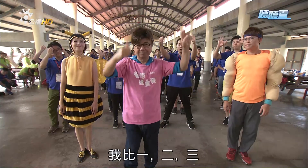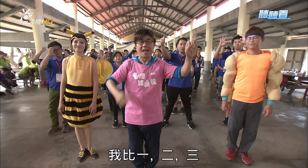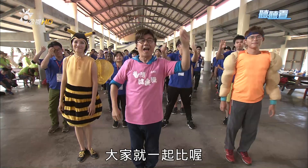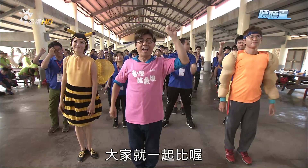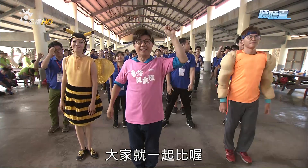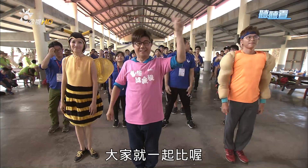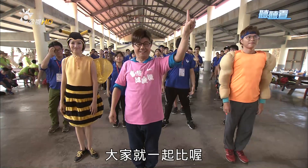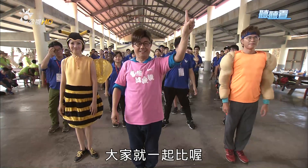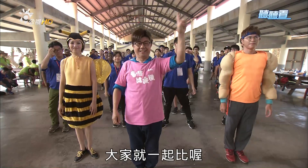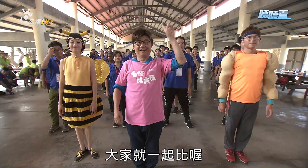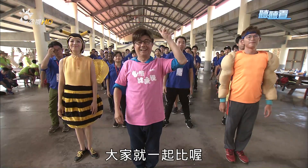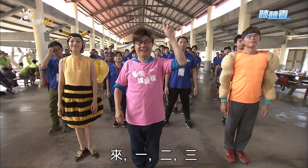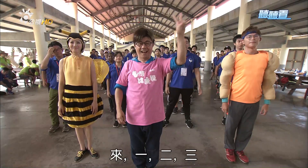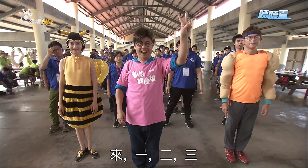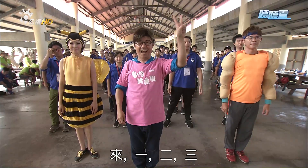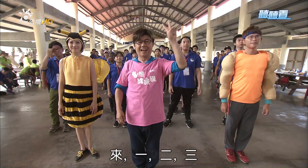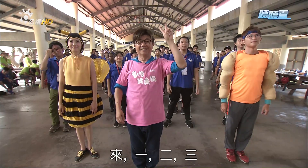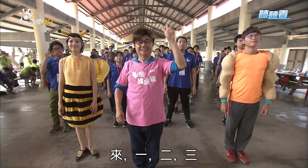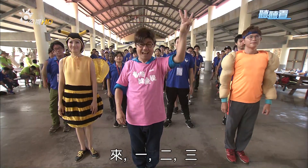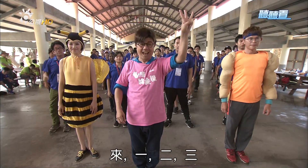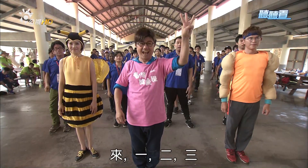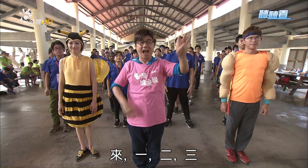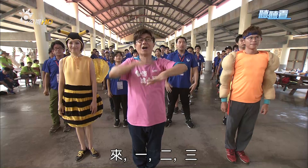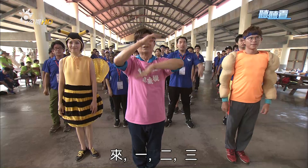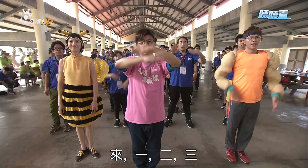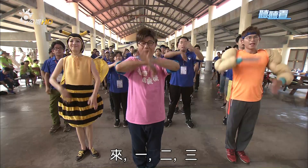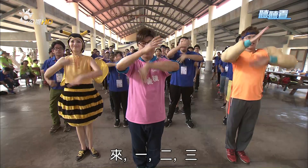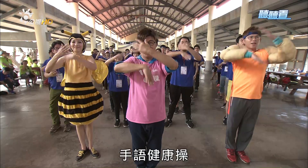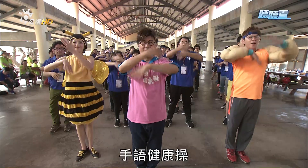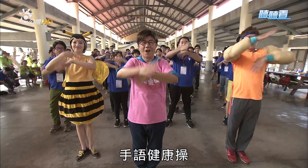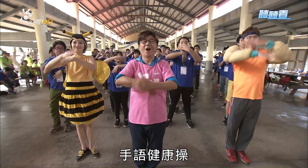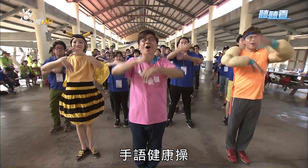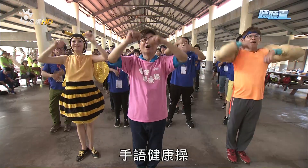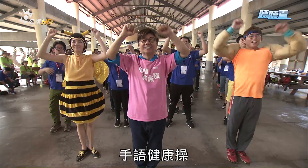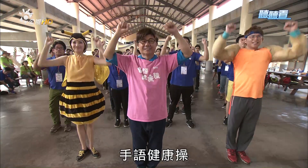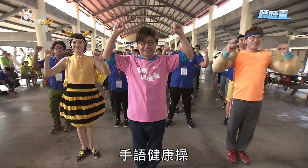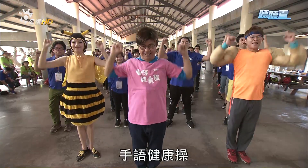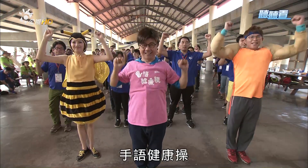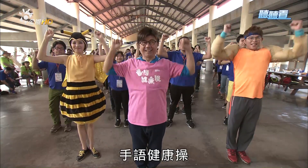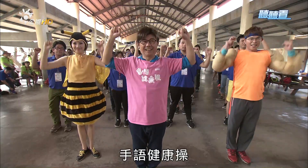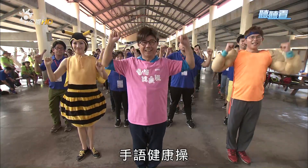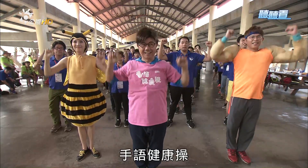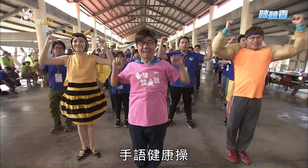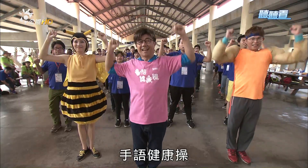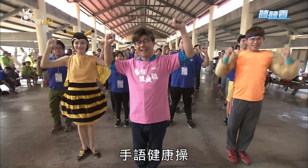大家就一起比哦。来，一二三， 手语健康操，